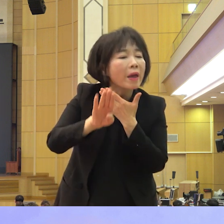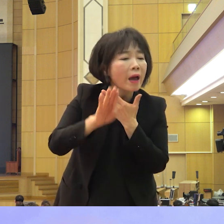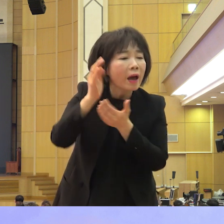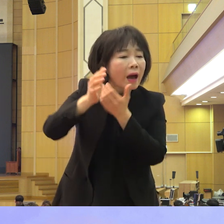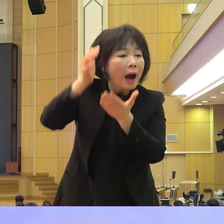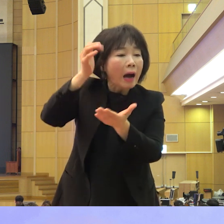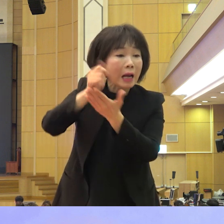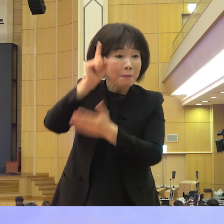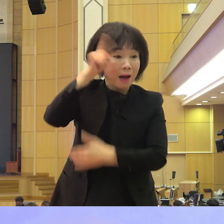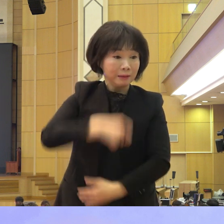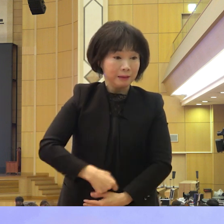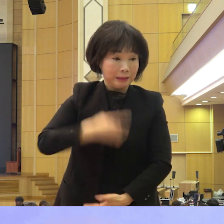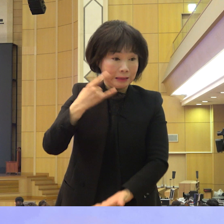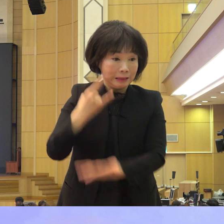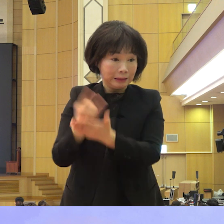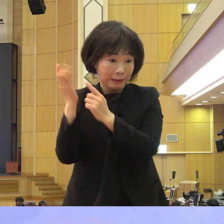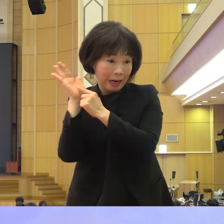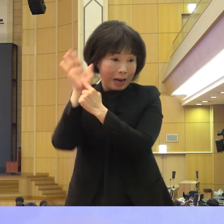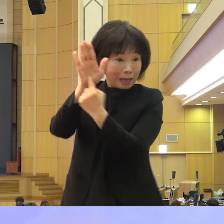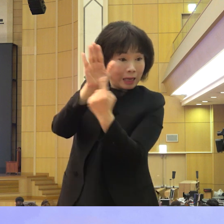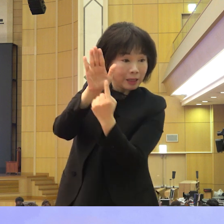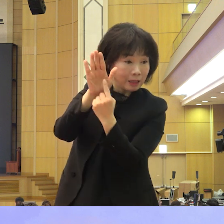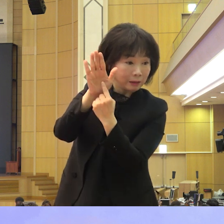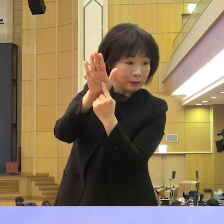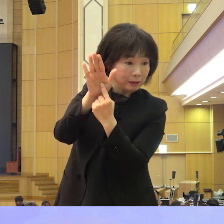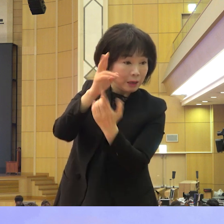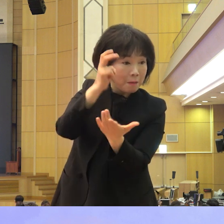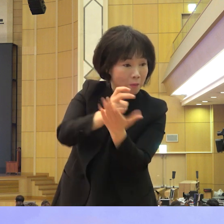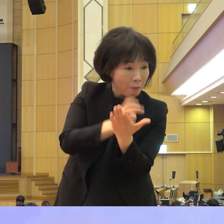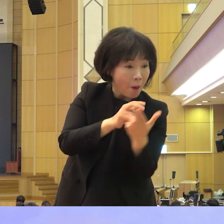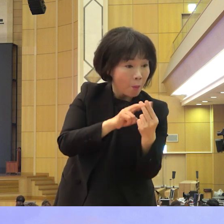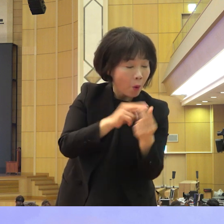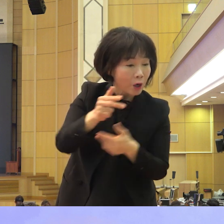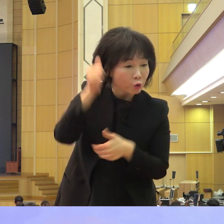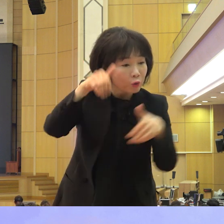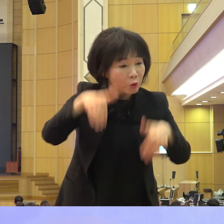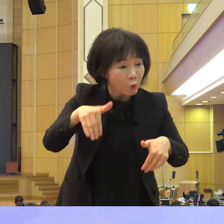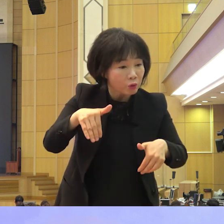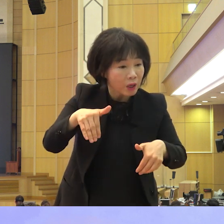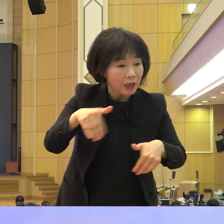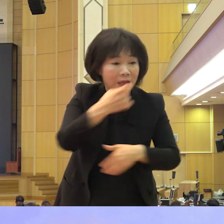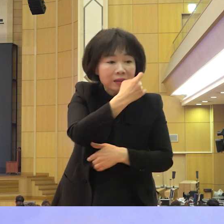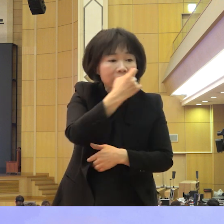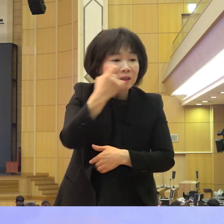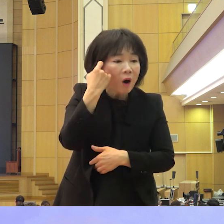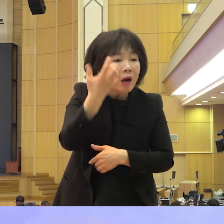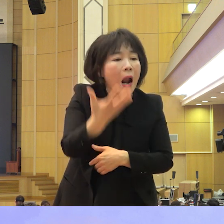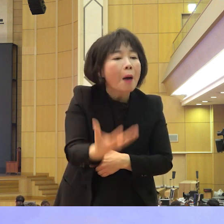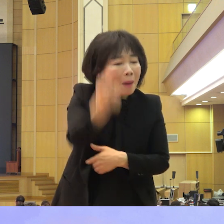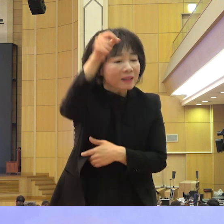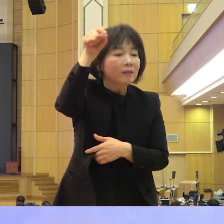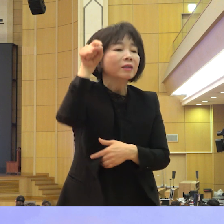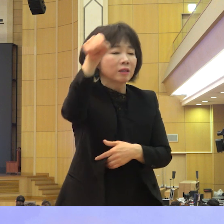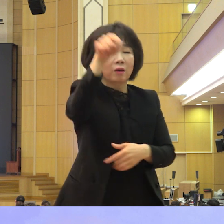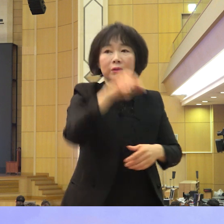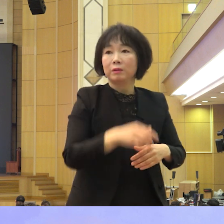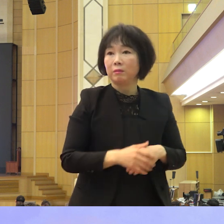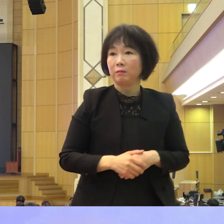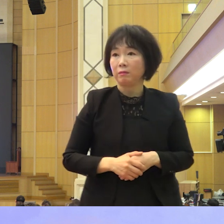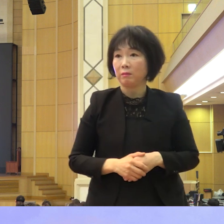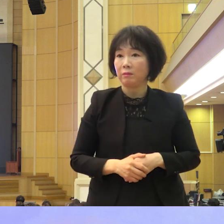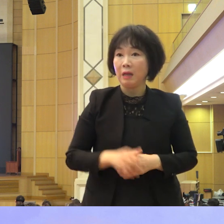이런 뜻이요. 이제는, 현재는, 예전과 달리 현재는, 이제는